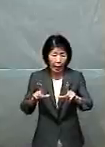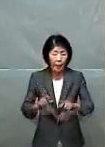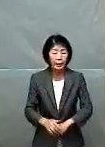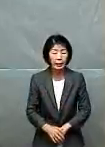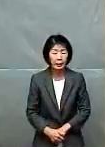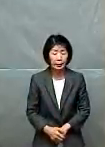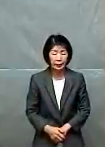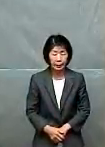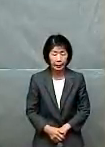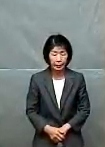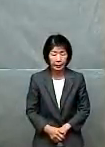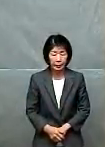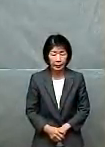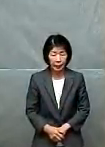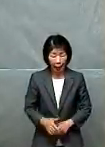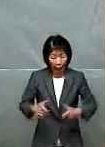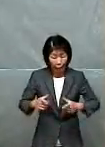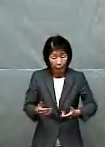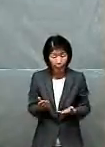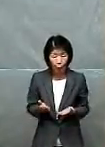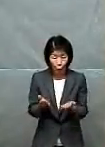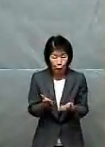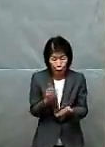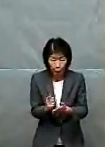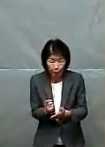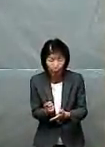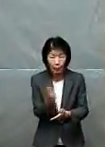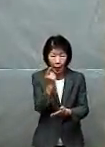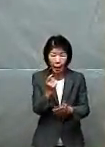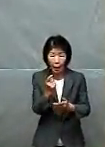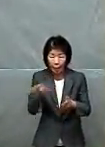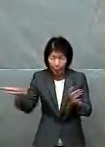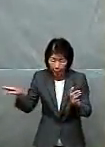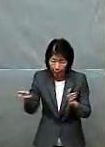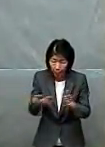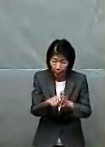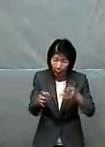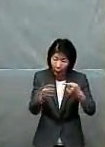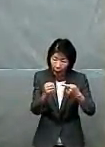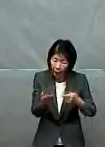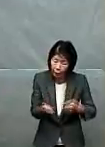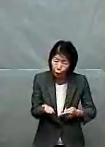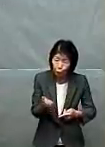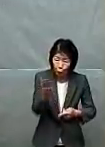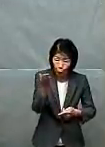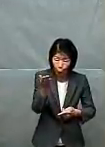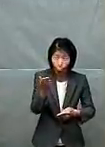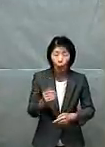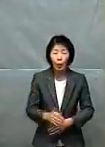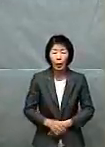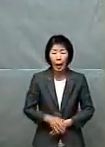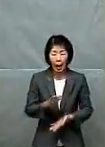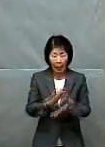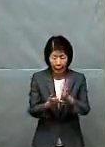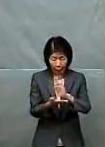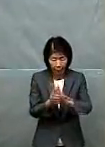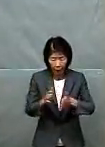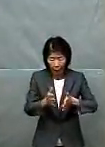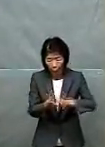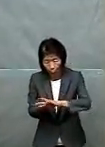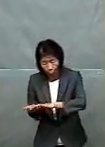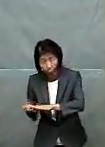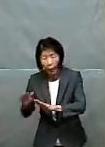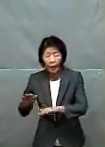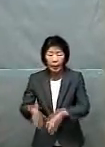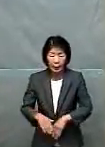。熊本地震の発生から1ヶ月以上が経過いたしました。改めてお亡くなりにな